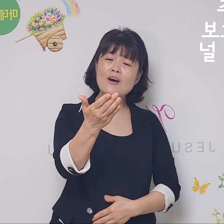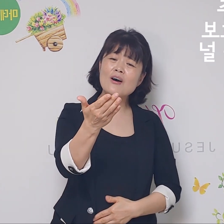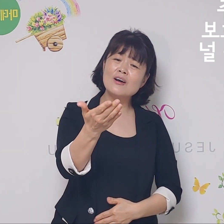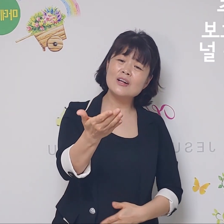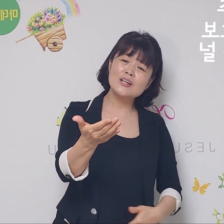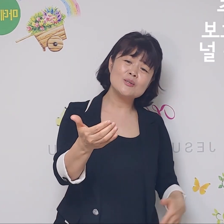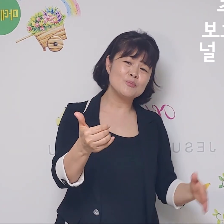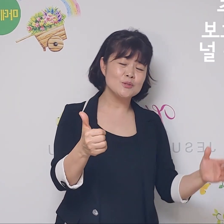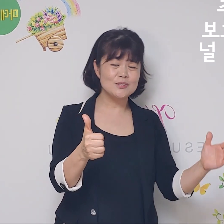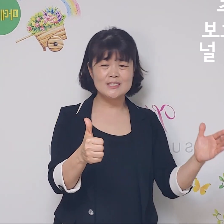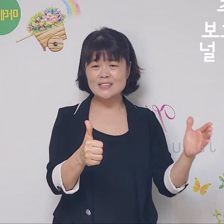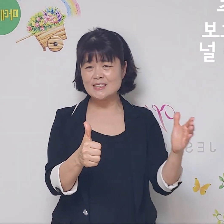널